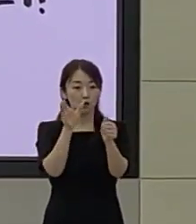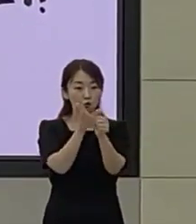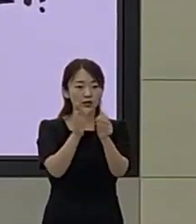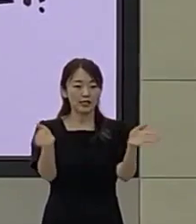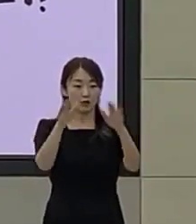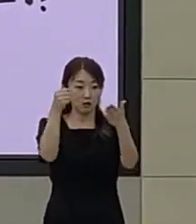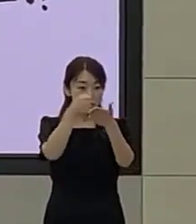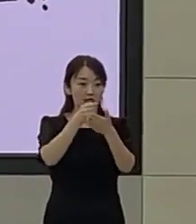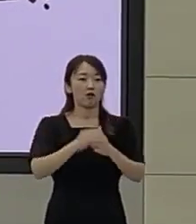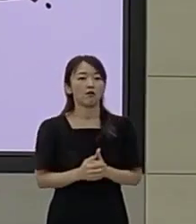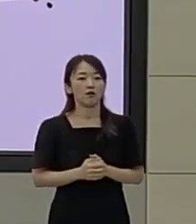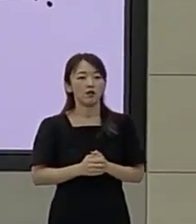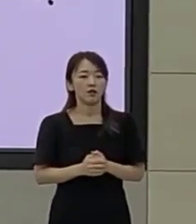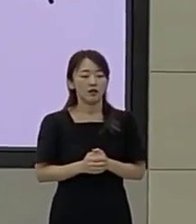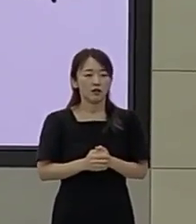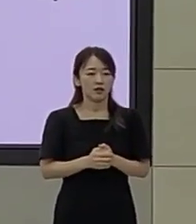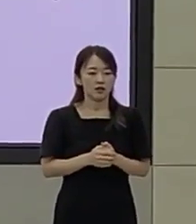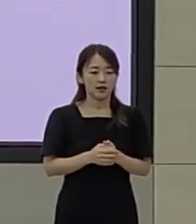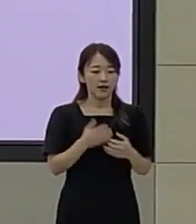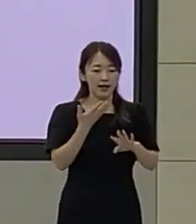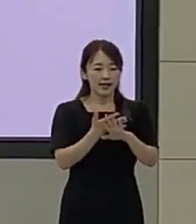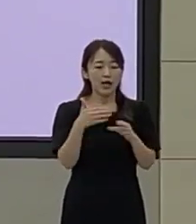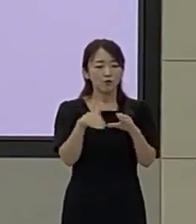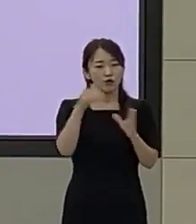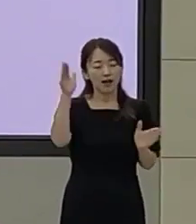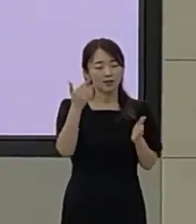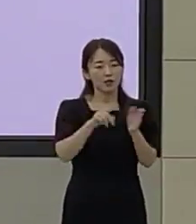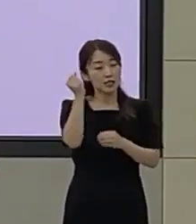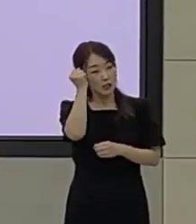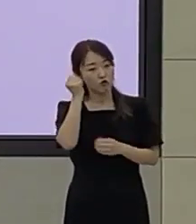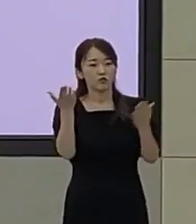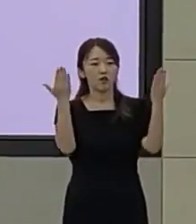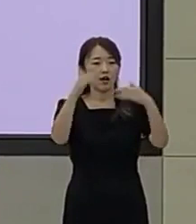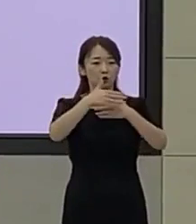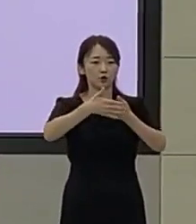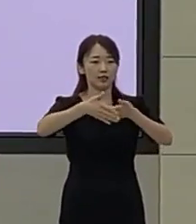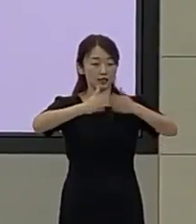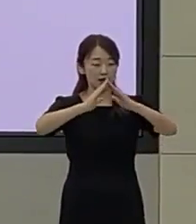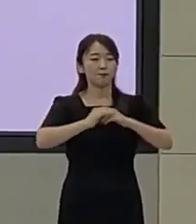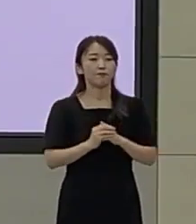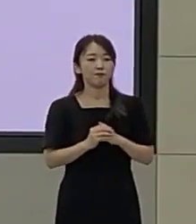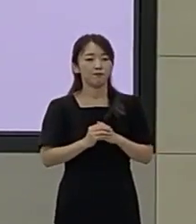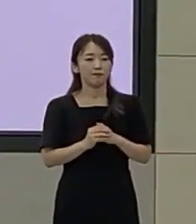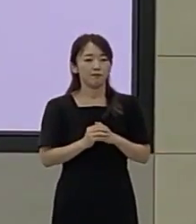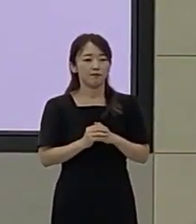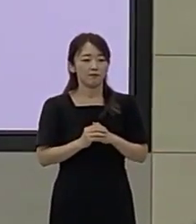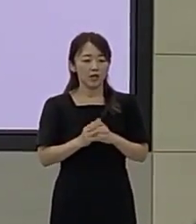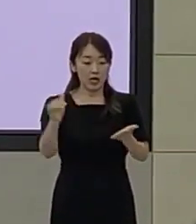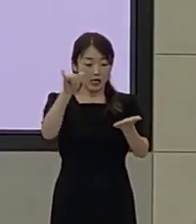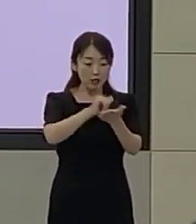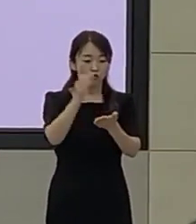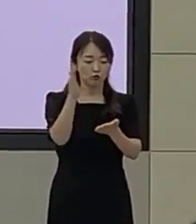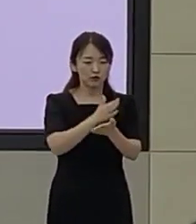위탁기관으로 지정하였습니다. 다문화 학생들을 위한 기숙형 학교를 설립하여